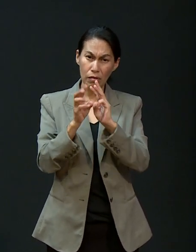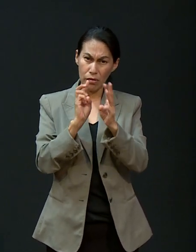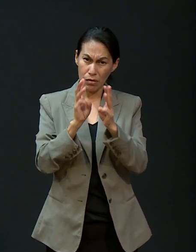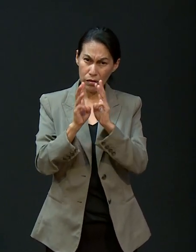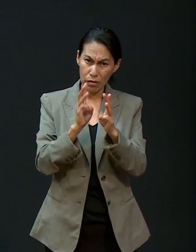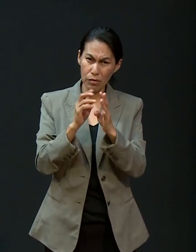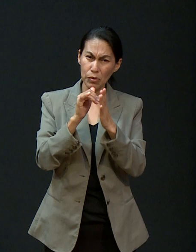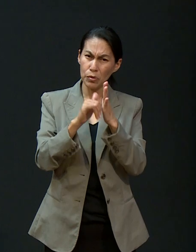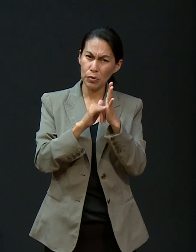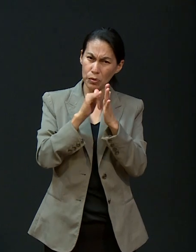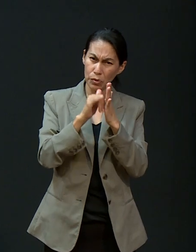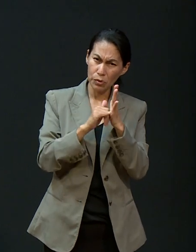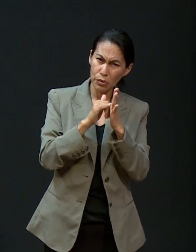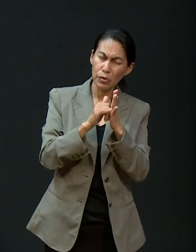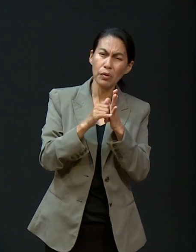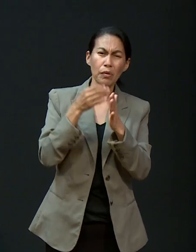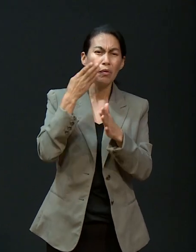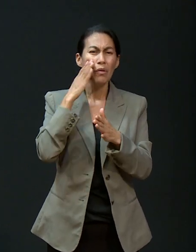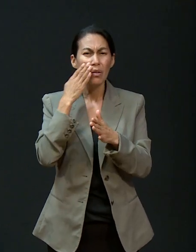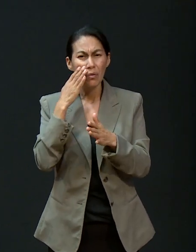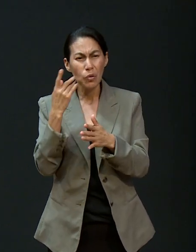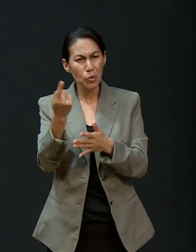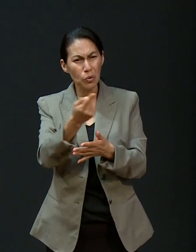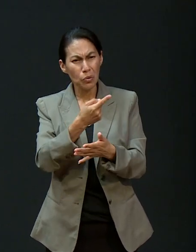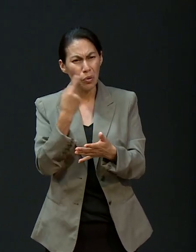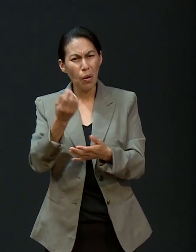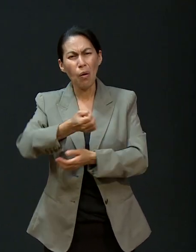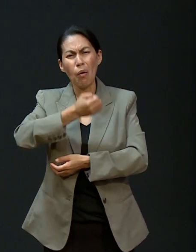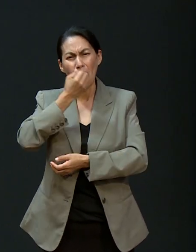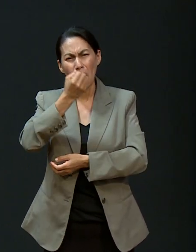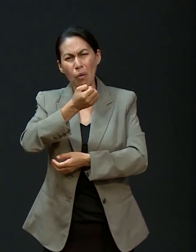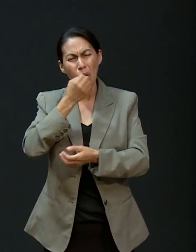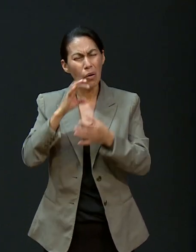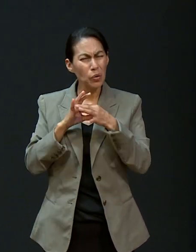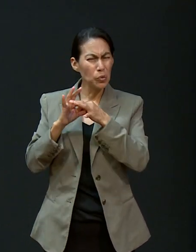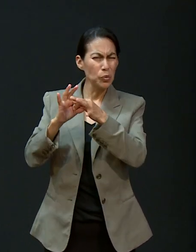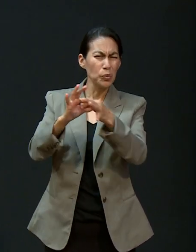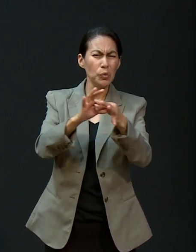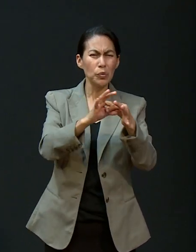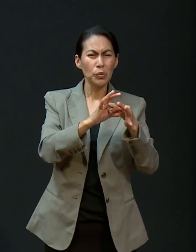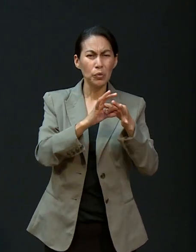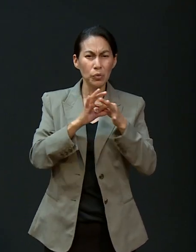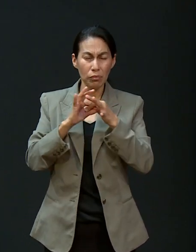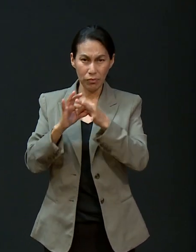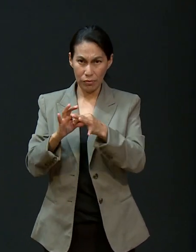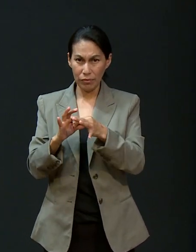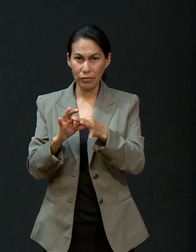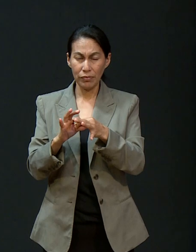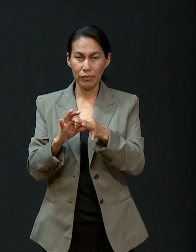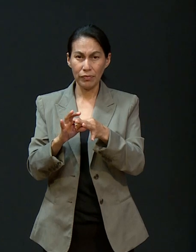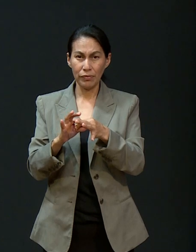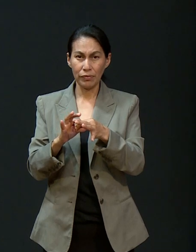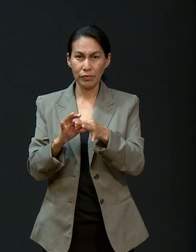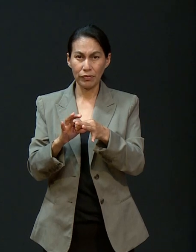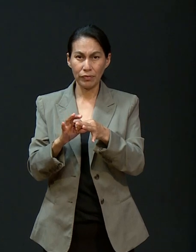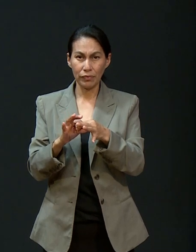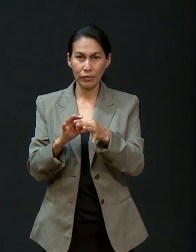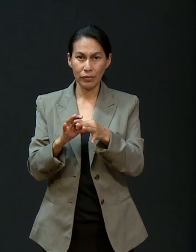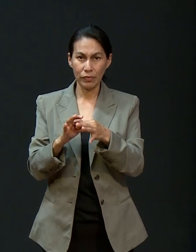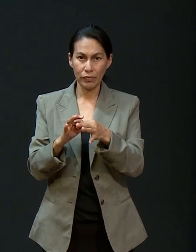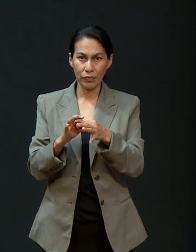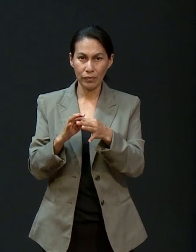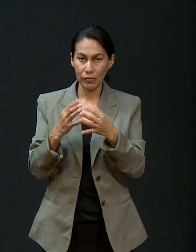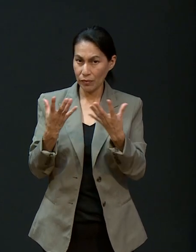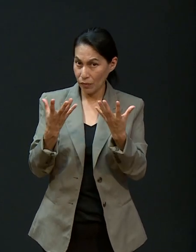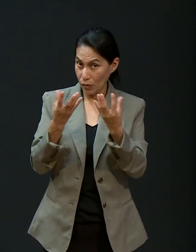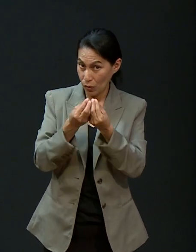medios que están pasando en pantalla. Para que juntos podamos orar los unos por los otros. De tal forma que